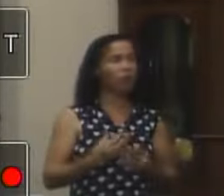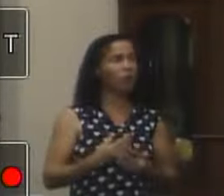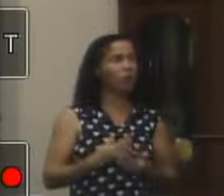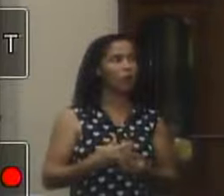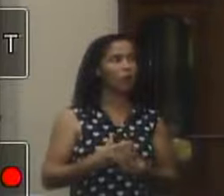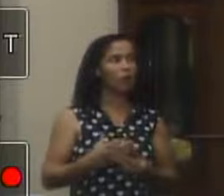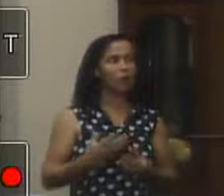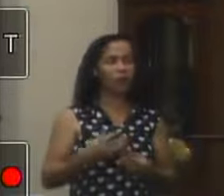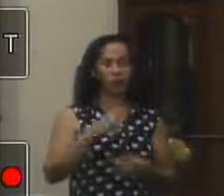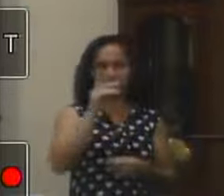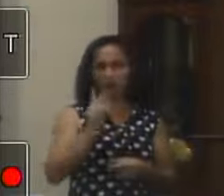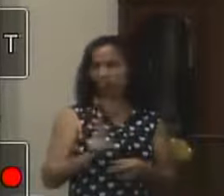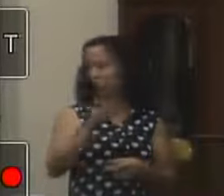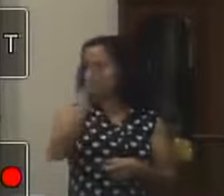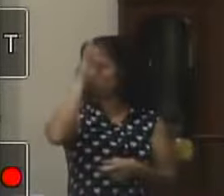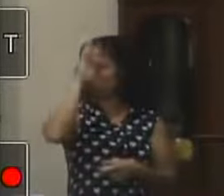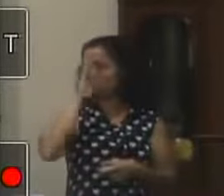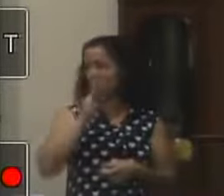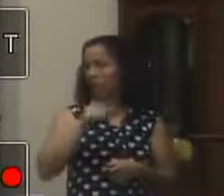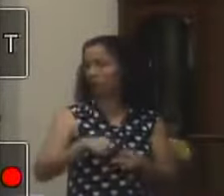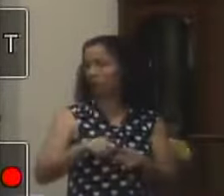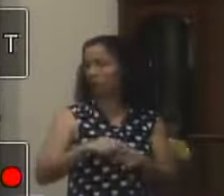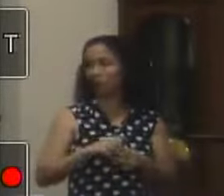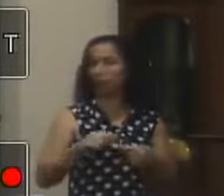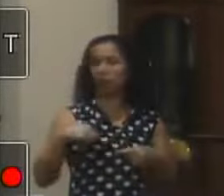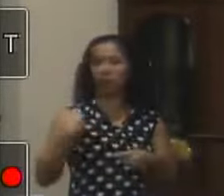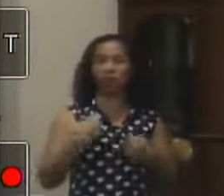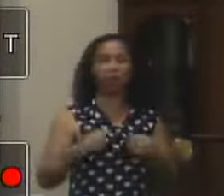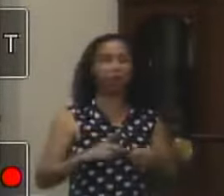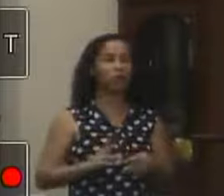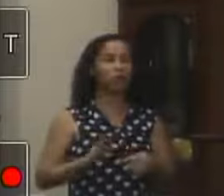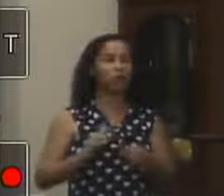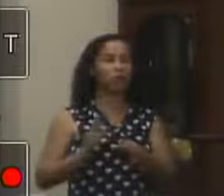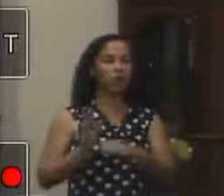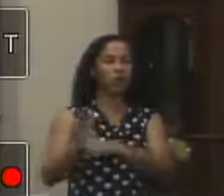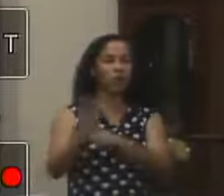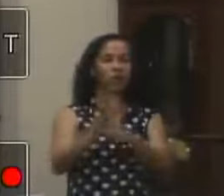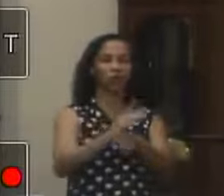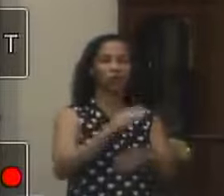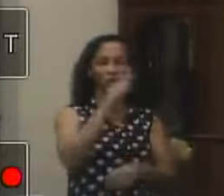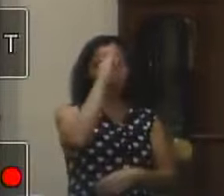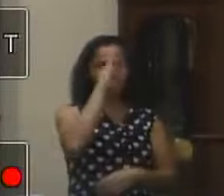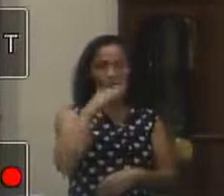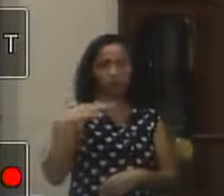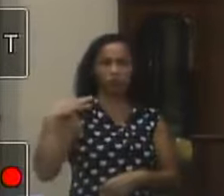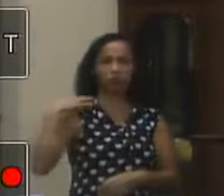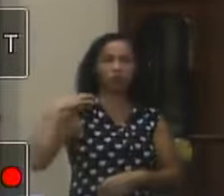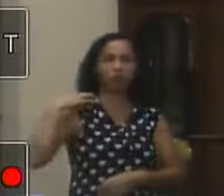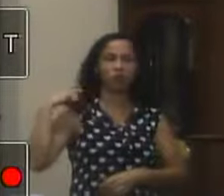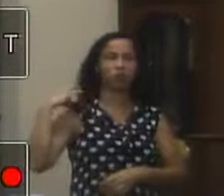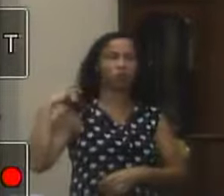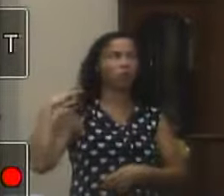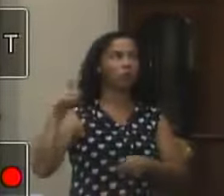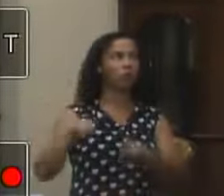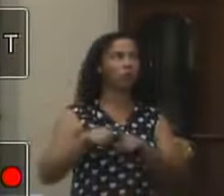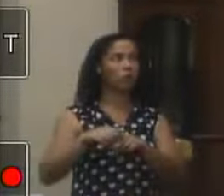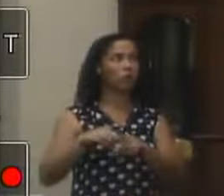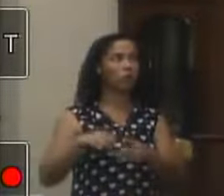De forma gratuita, e a gente precisa prestigiar quem ainda se dedica ao serviço voluntário,